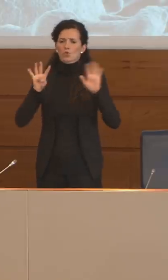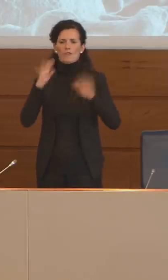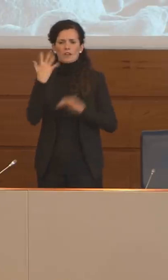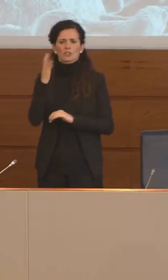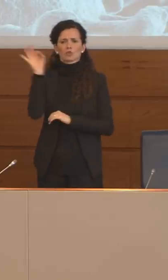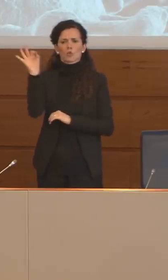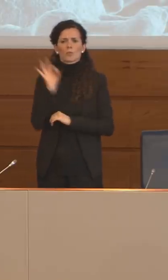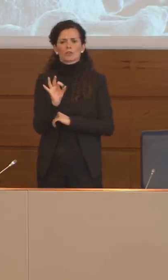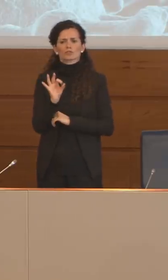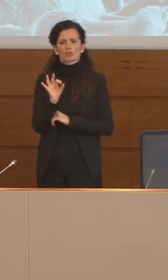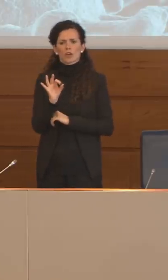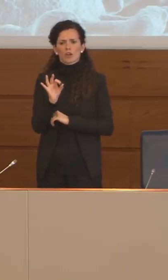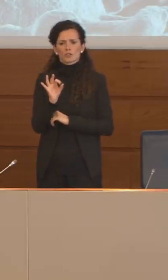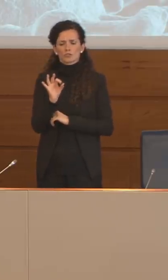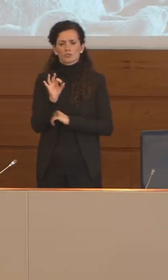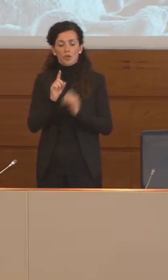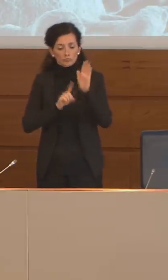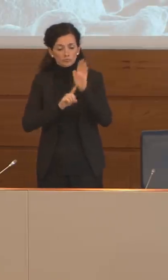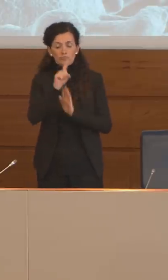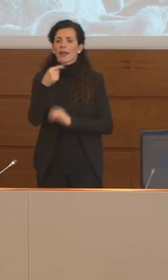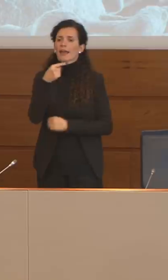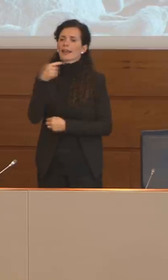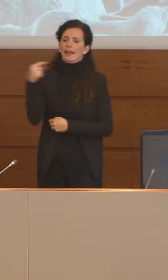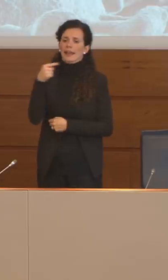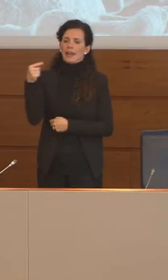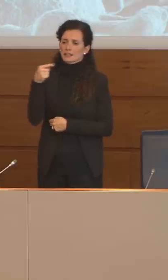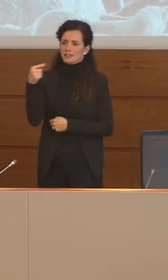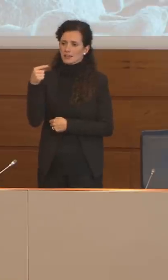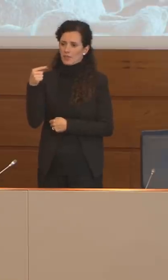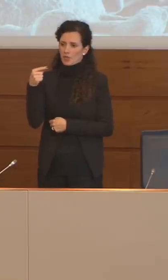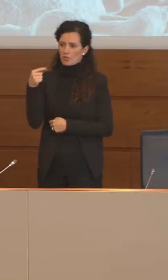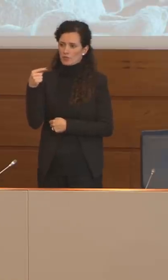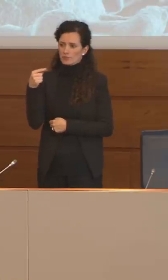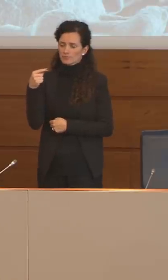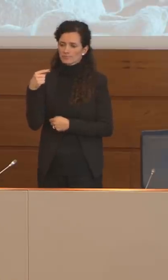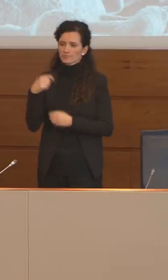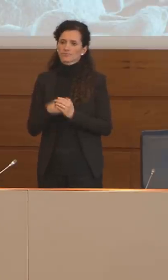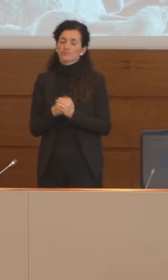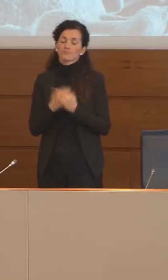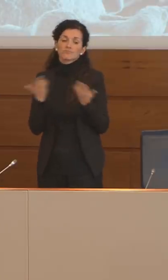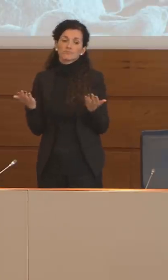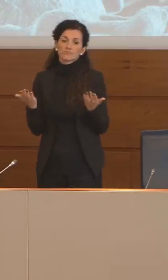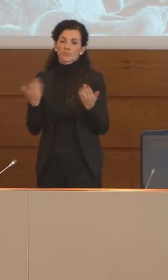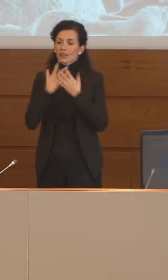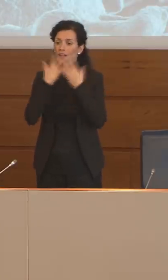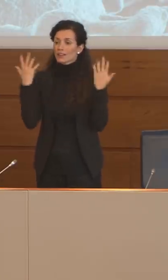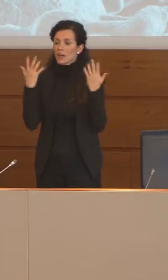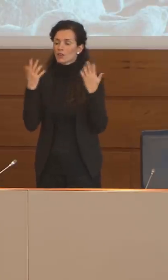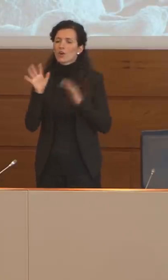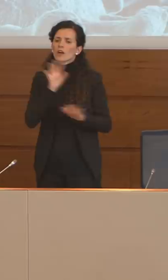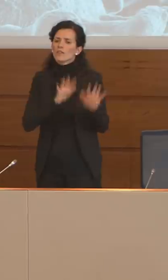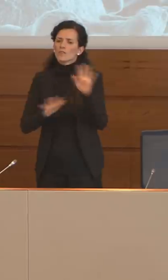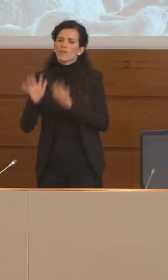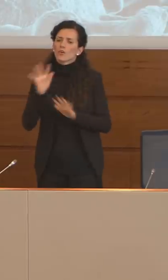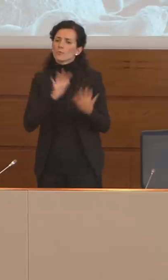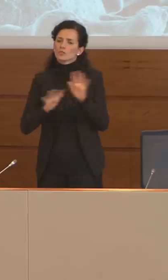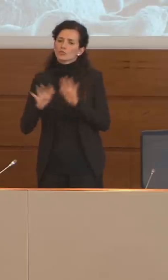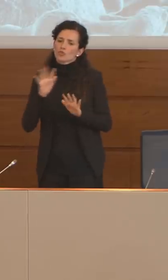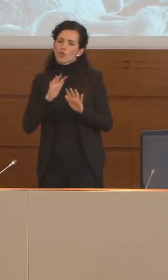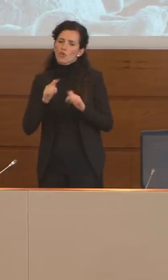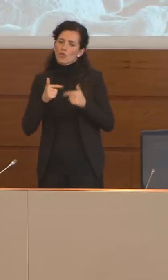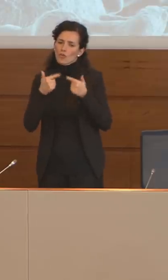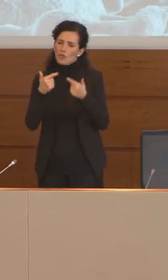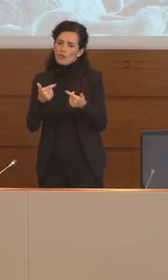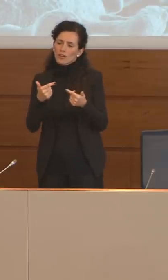cento ha dato esito negativo evidentemente l'informazione che viene a essere